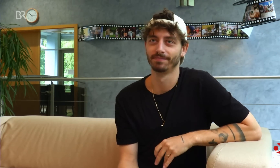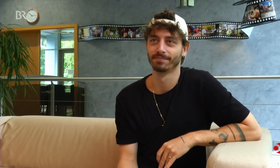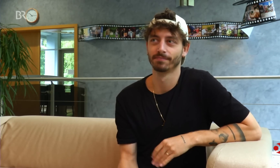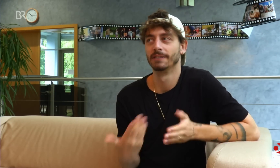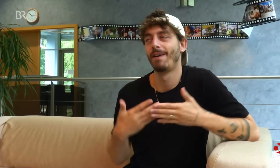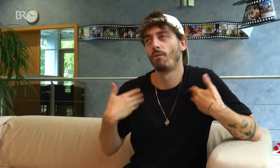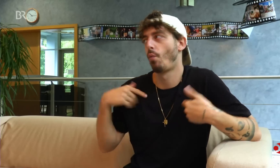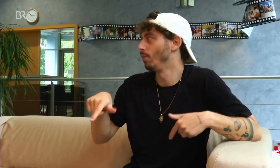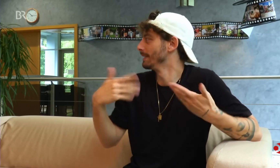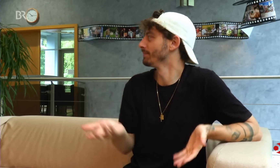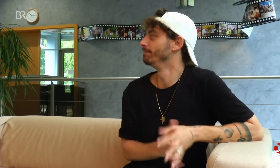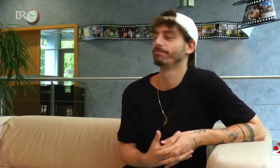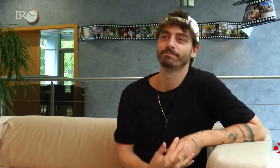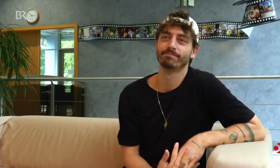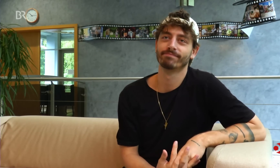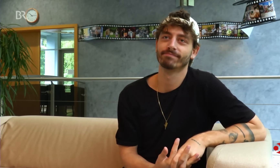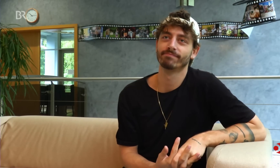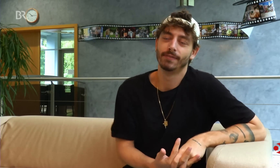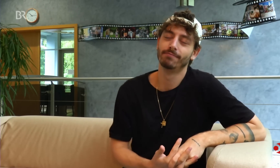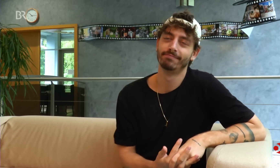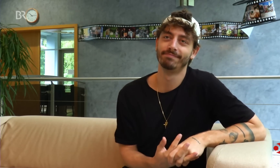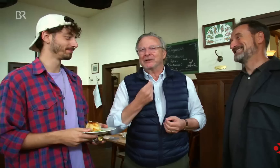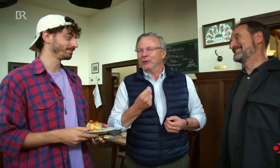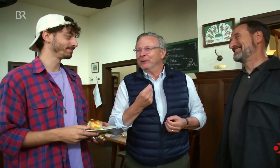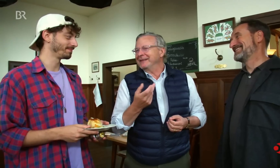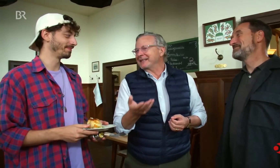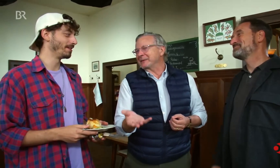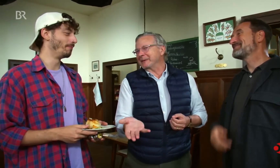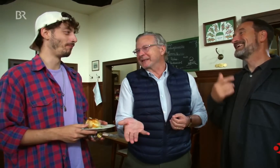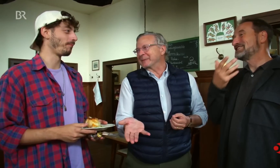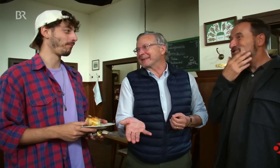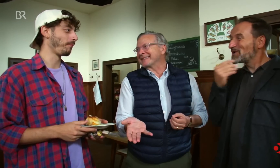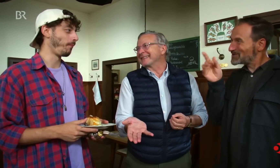Deswegen bin ich froh, dass es das hier gibt. Schön, dass du hier bist.